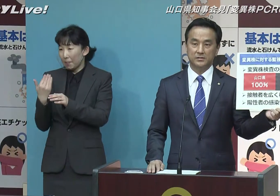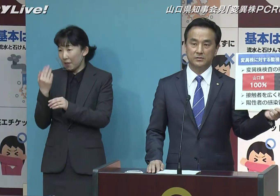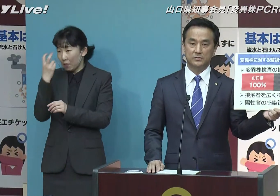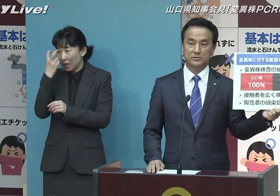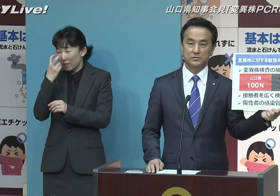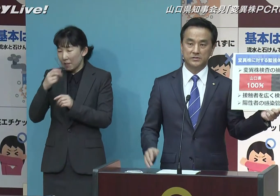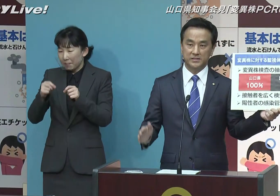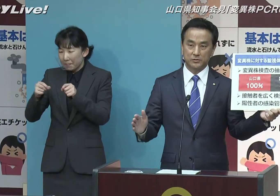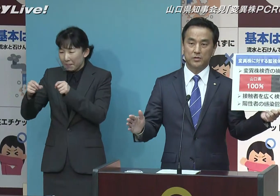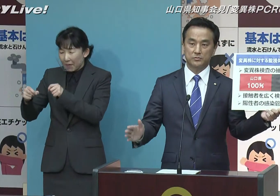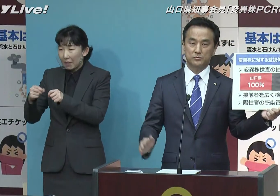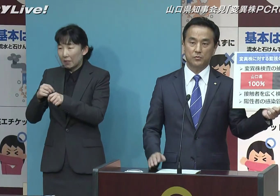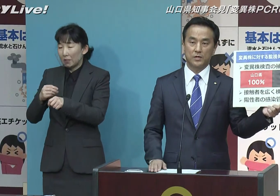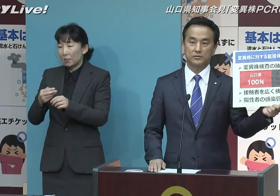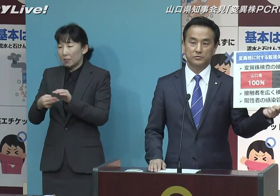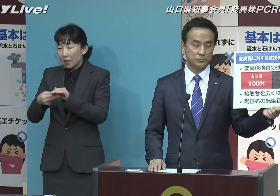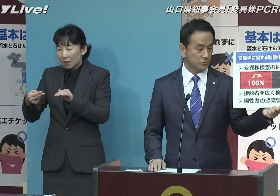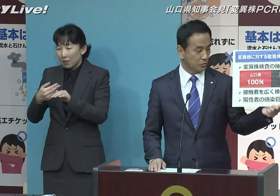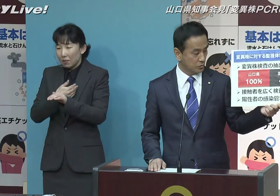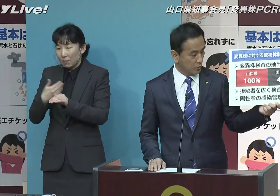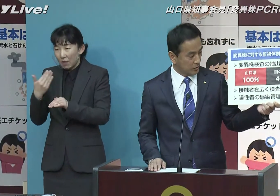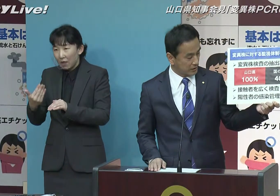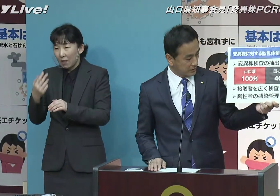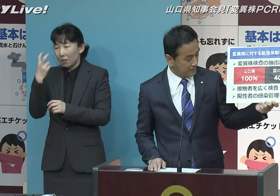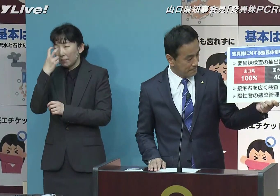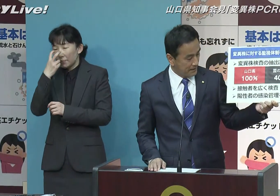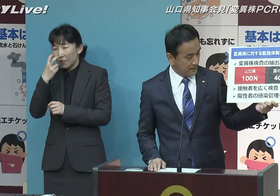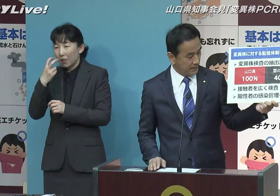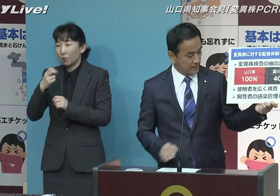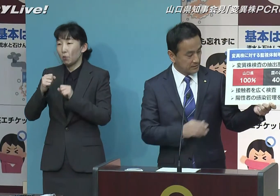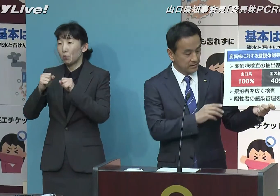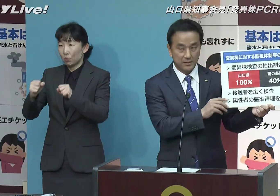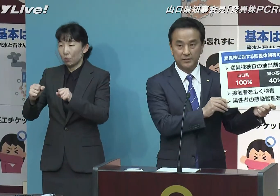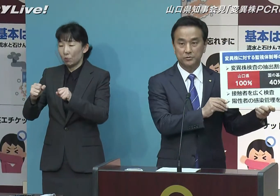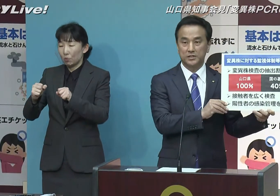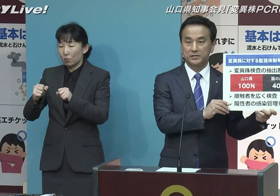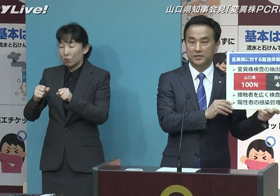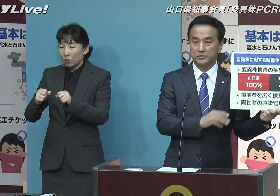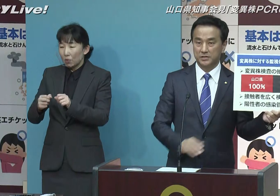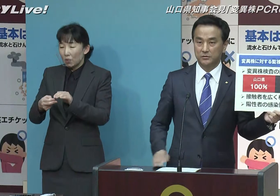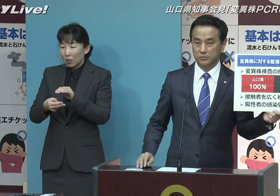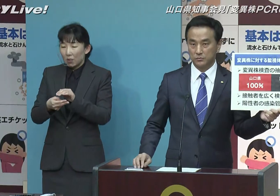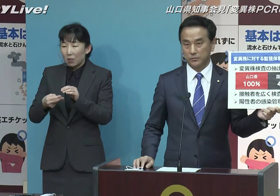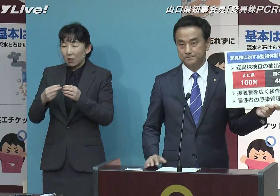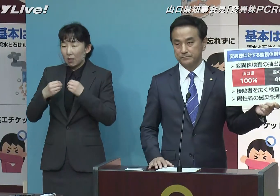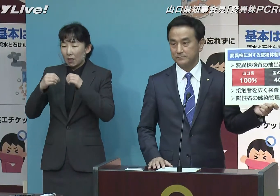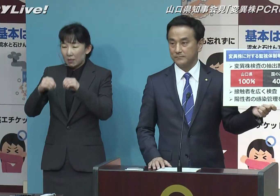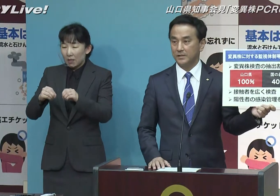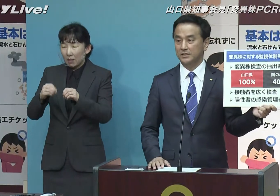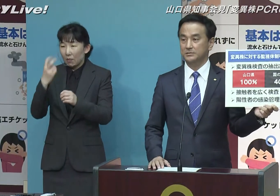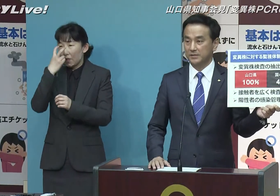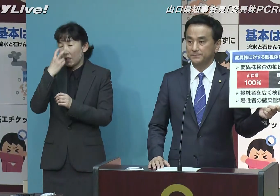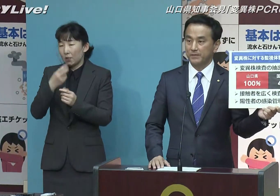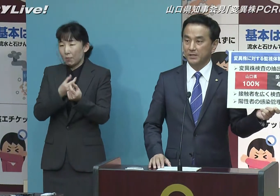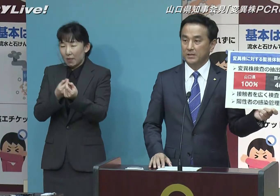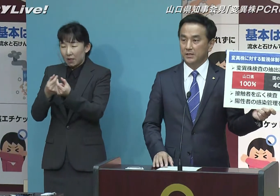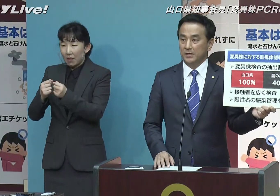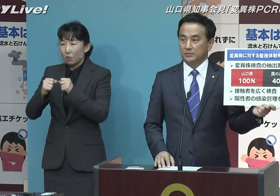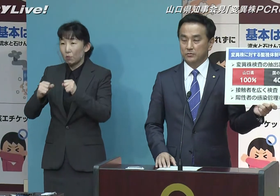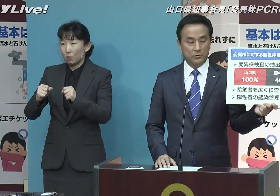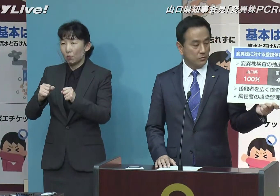退院していいかどうかというところを確認をするということを行って、感染管理を徹底をしていくことといたします